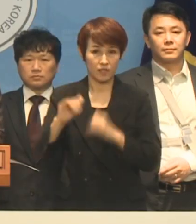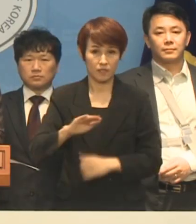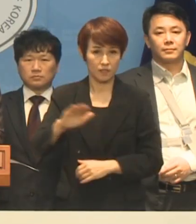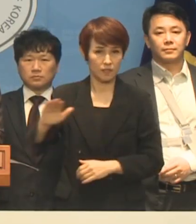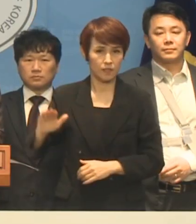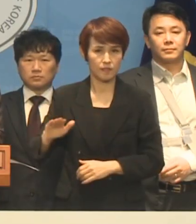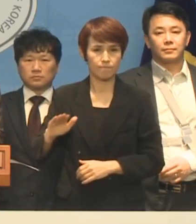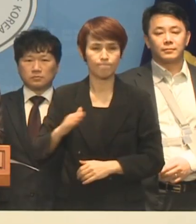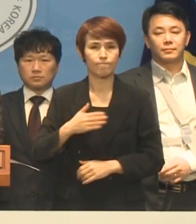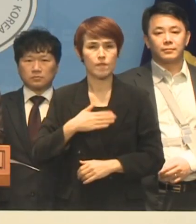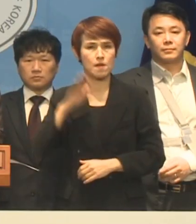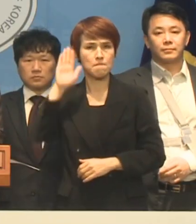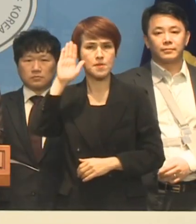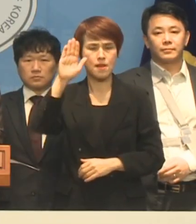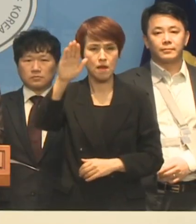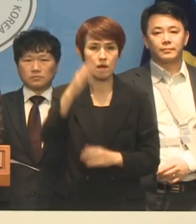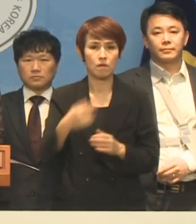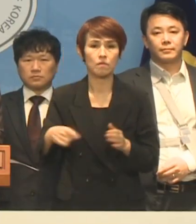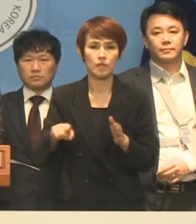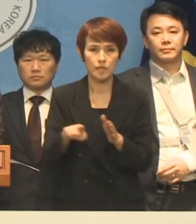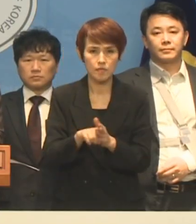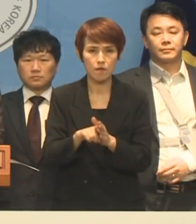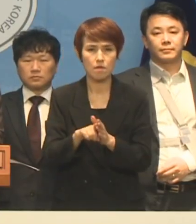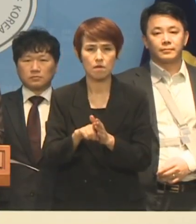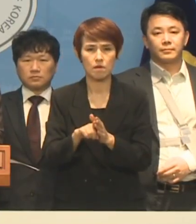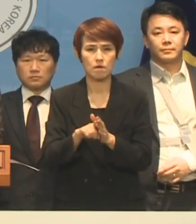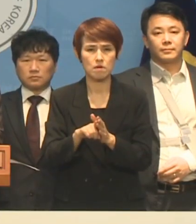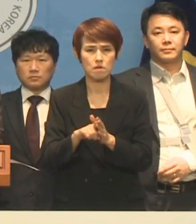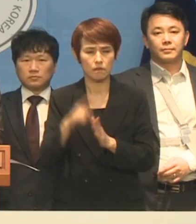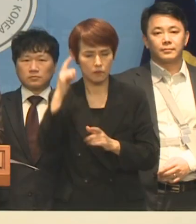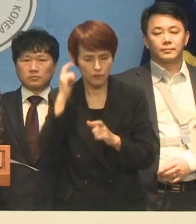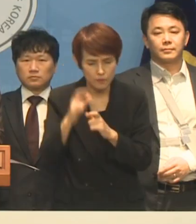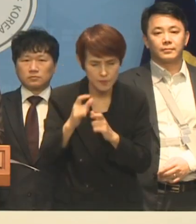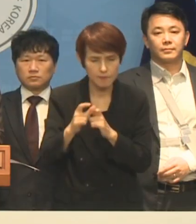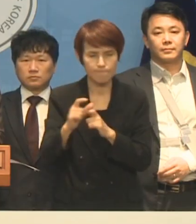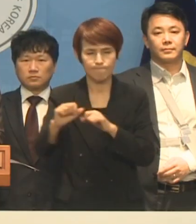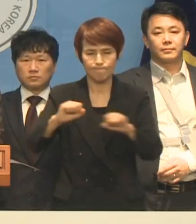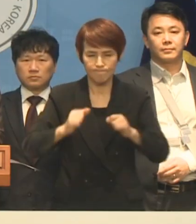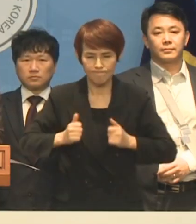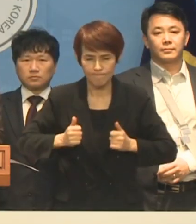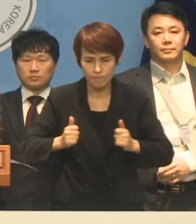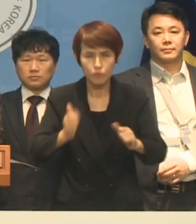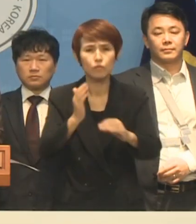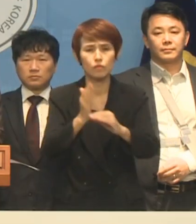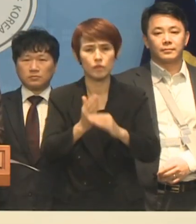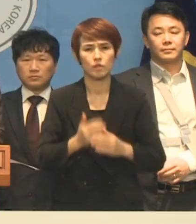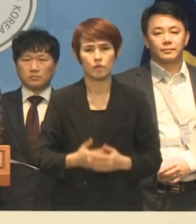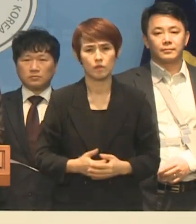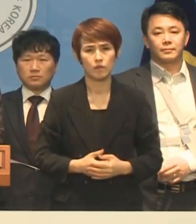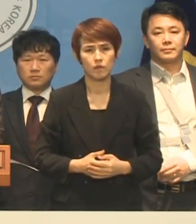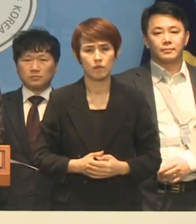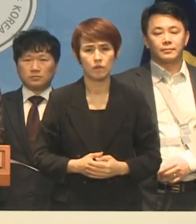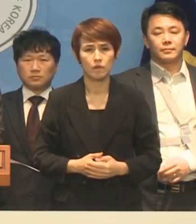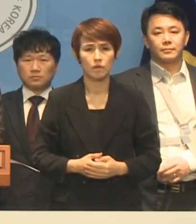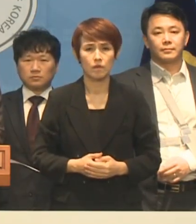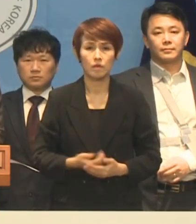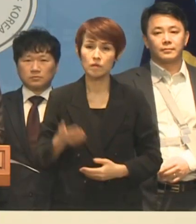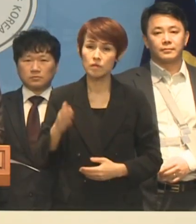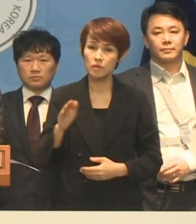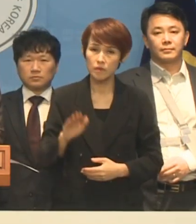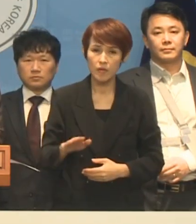자신들의 미래를 지키기 위해 치열하게 고민하고 행동하고 있습니다. 그럼에도